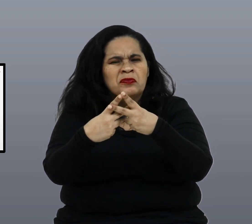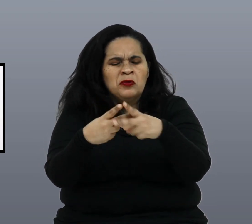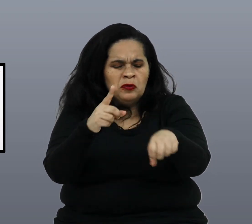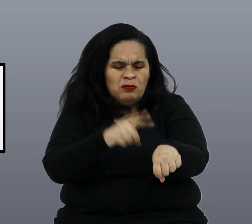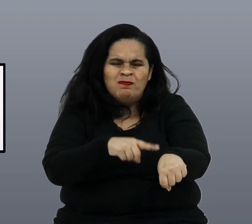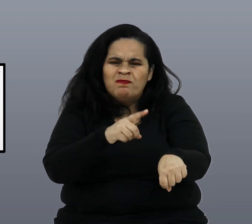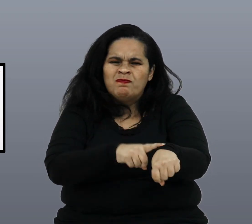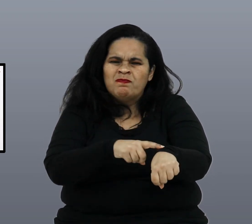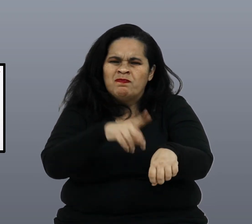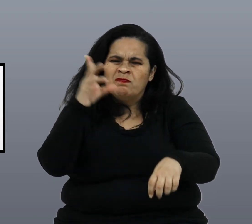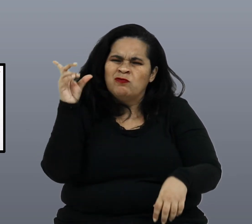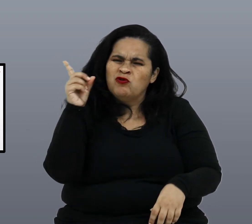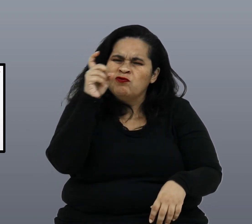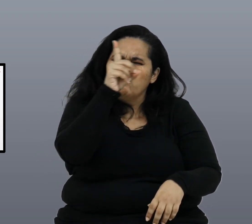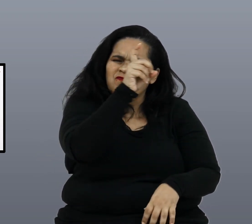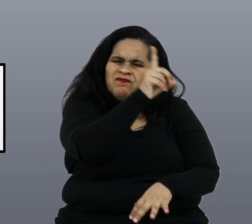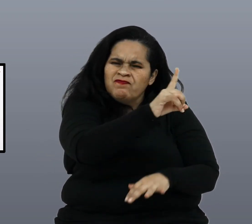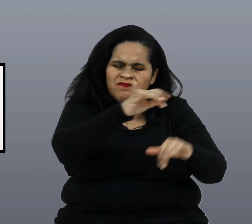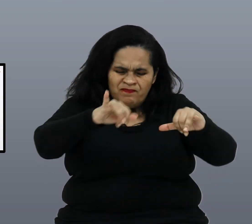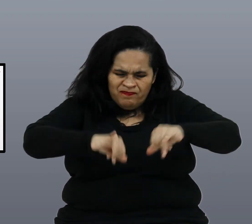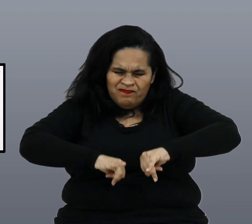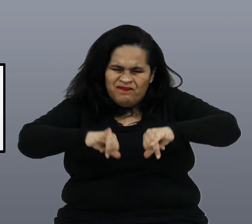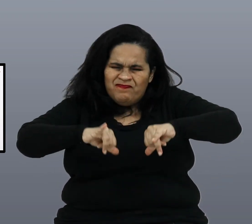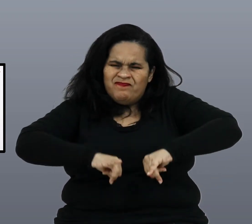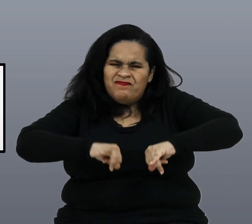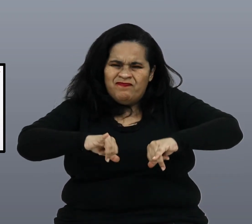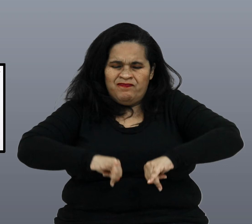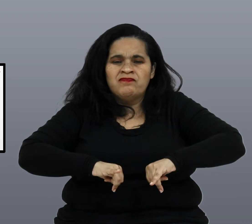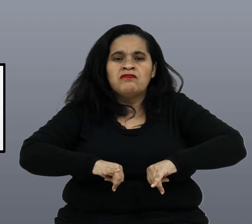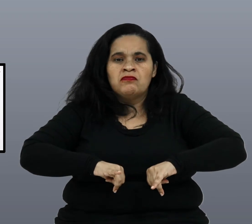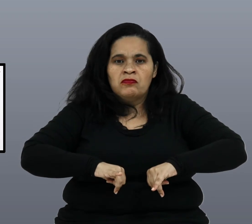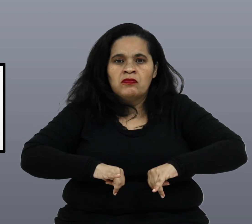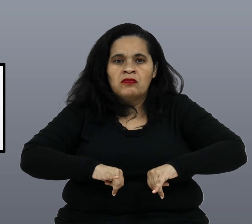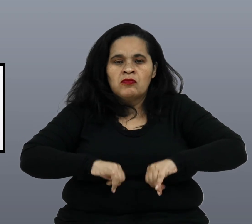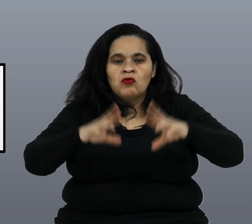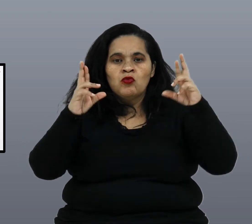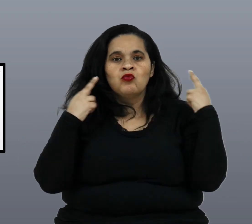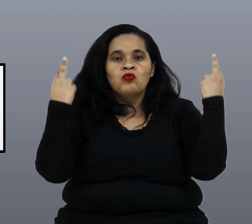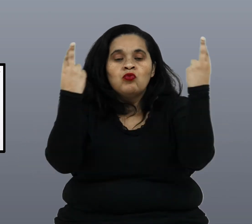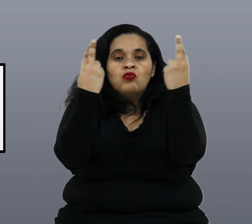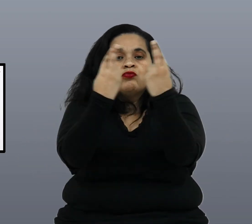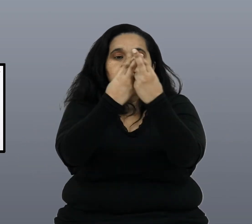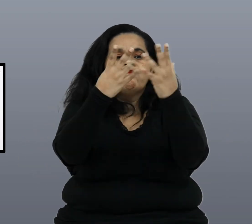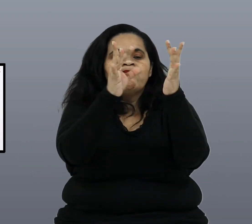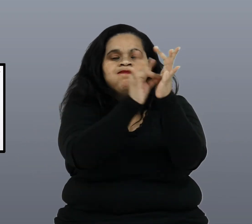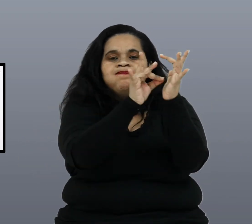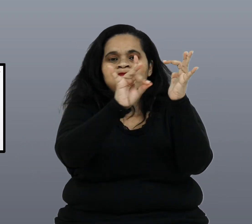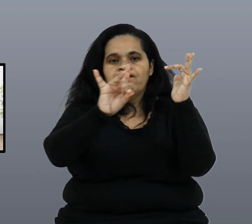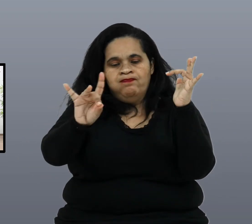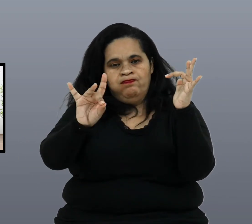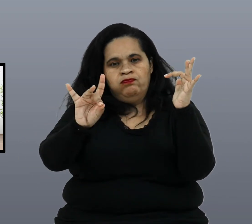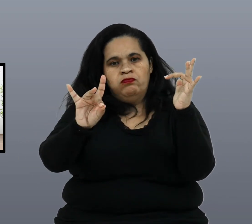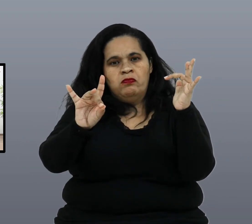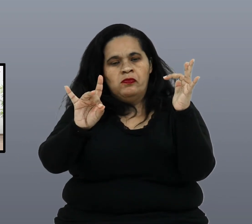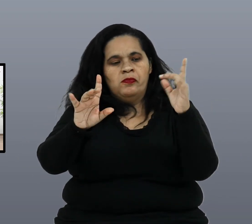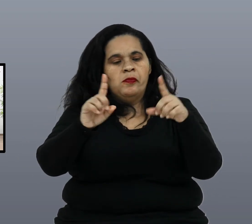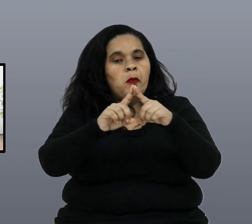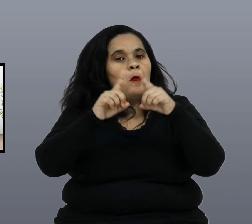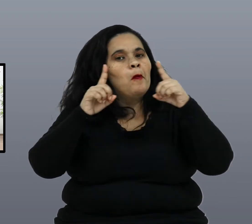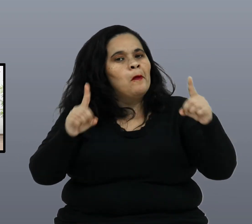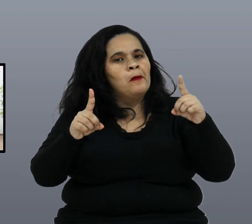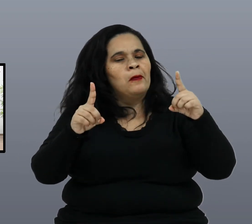muito sofrimento, quando a ponta pequena estiver reinando, quando o anticristo estiver no poder. Mas parece